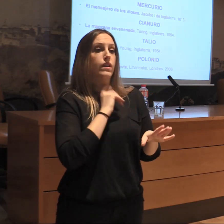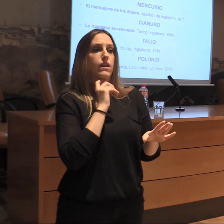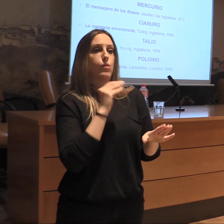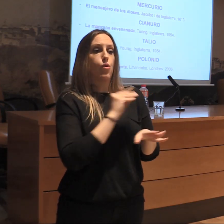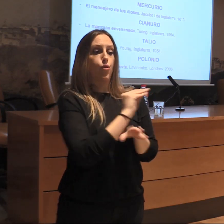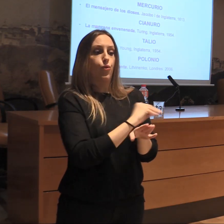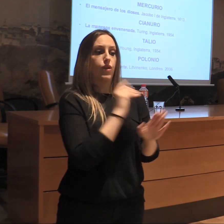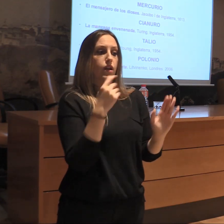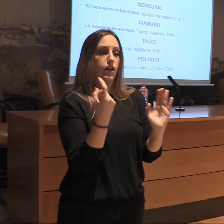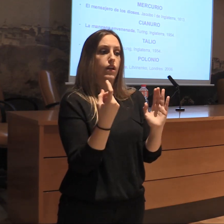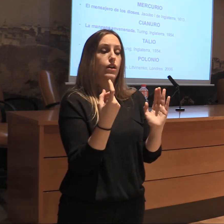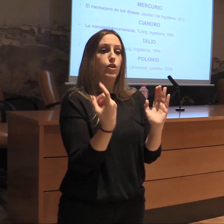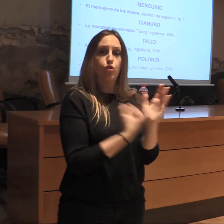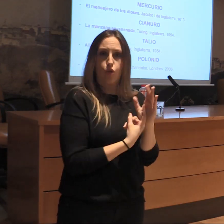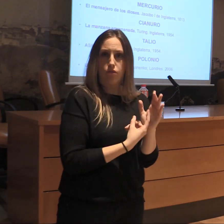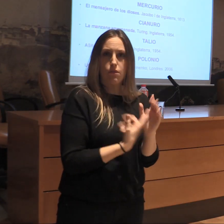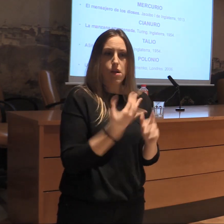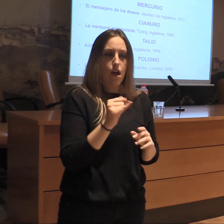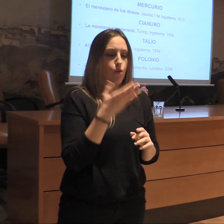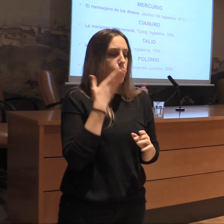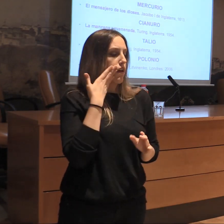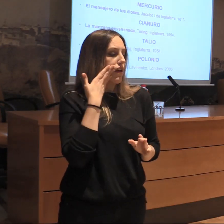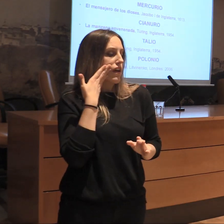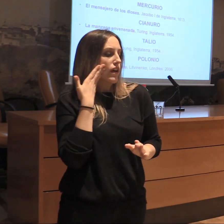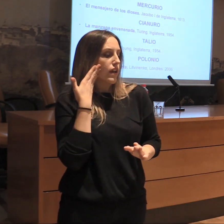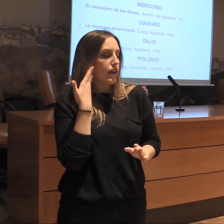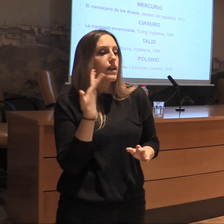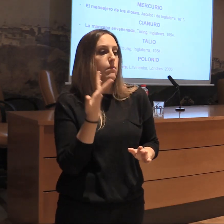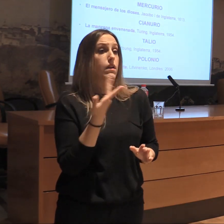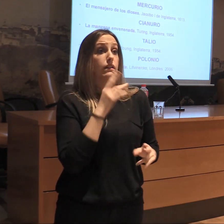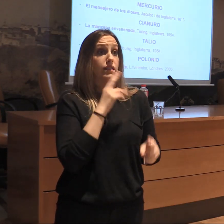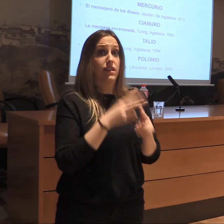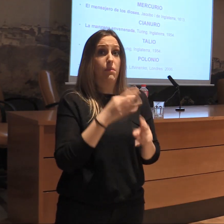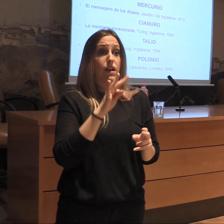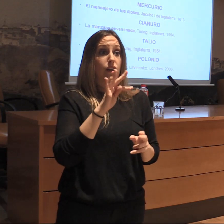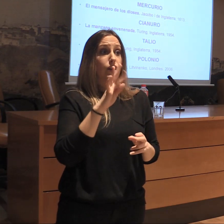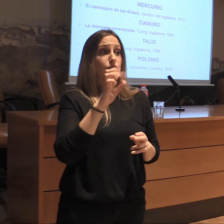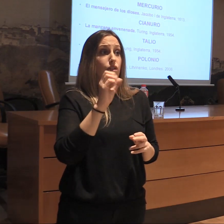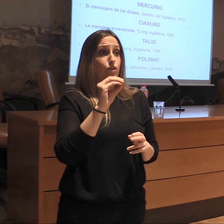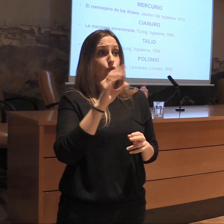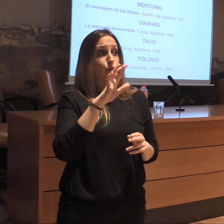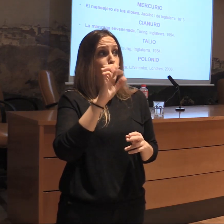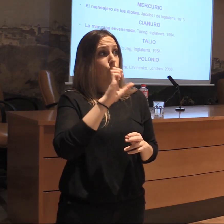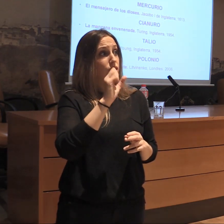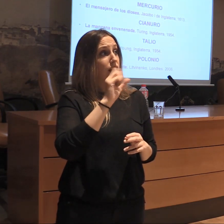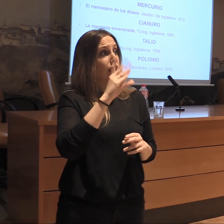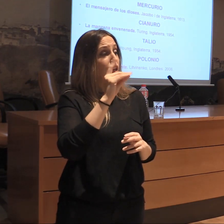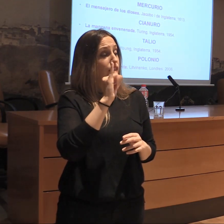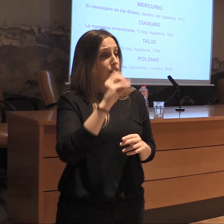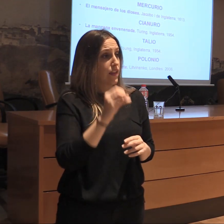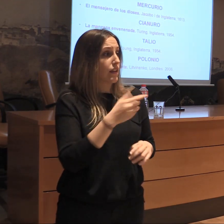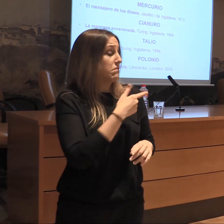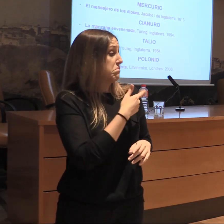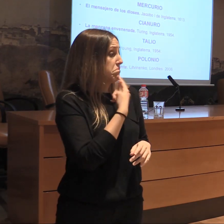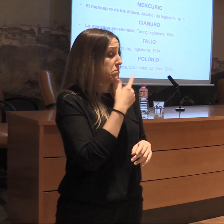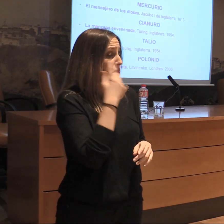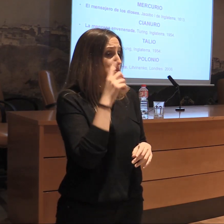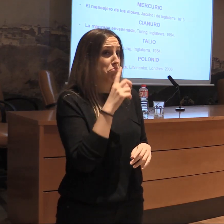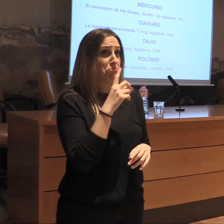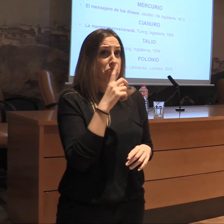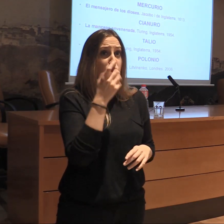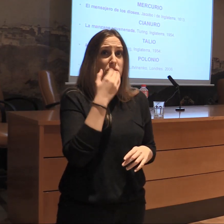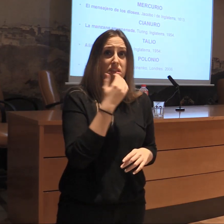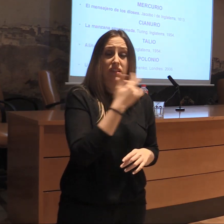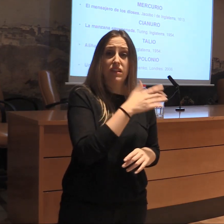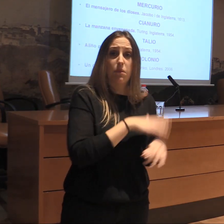belleza llamada Torradia, pues para lucir un cutis brillante, y esto era, yo no sé si para mejorar el busto o la respiración,